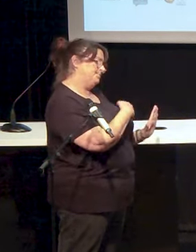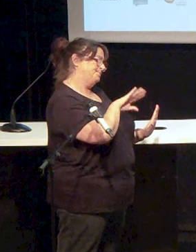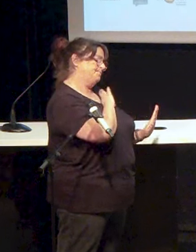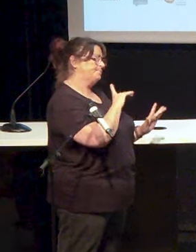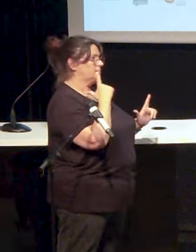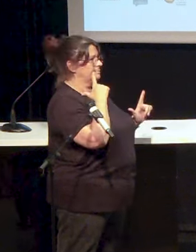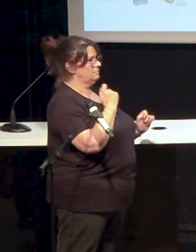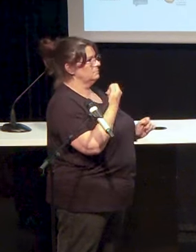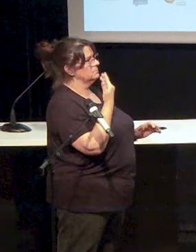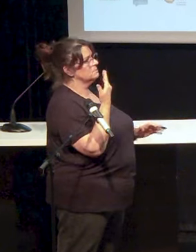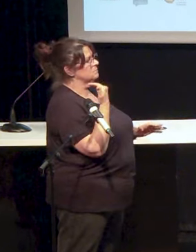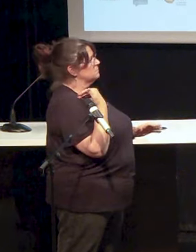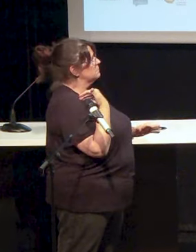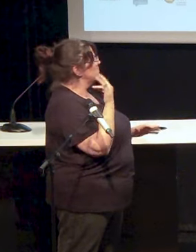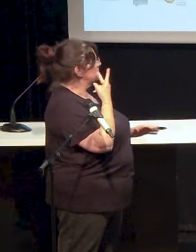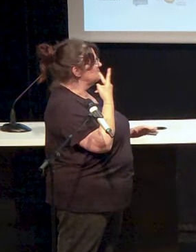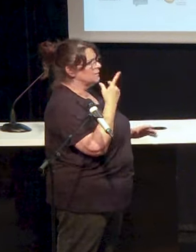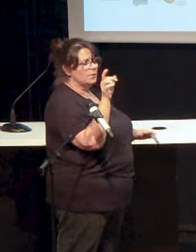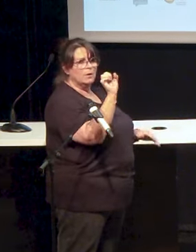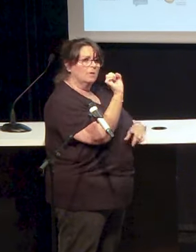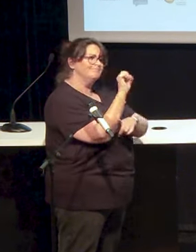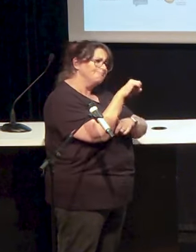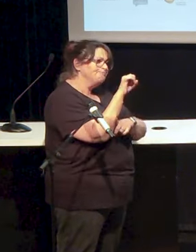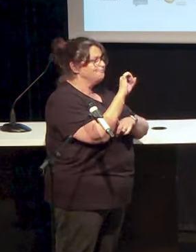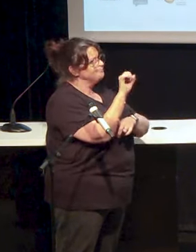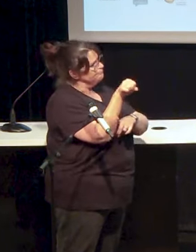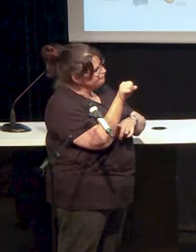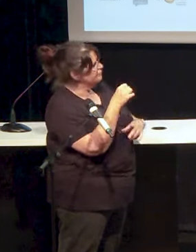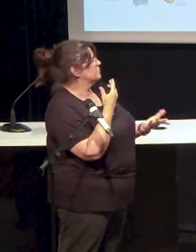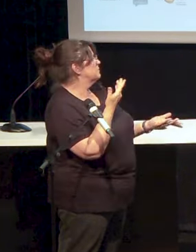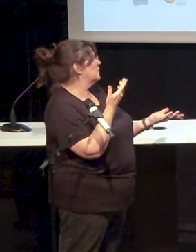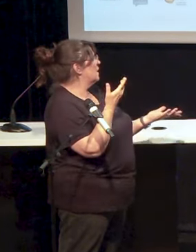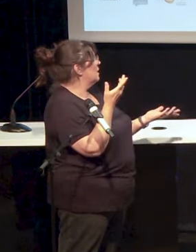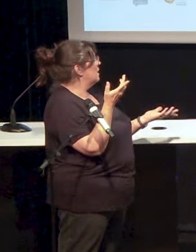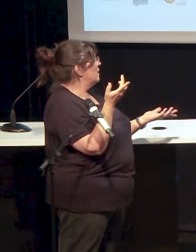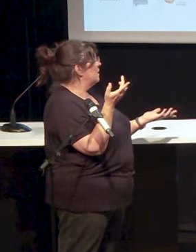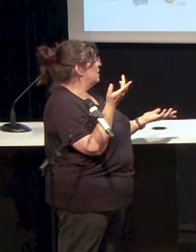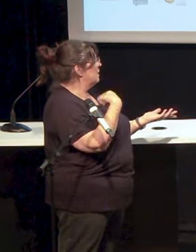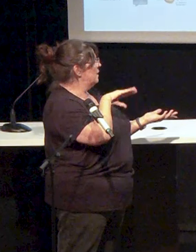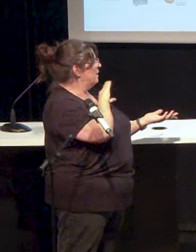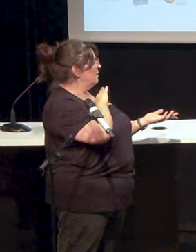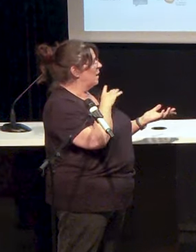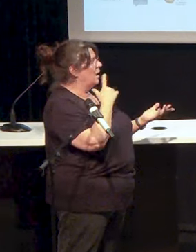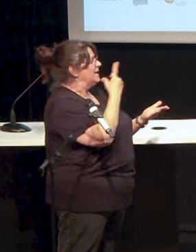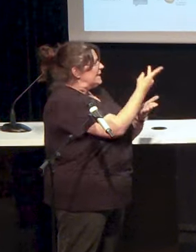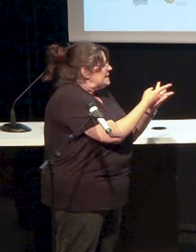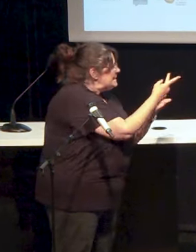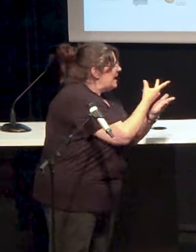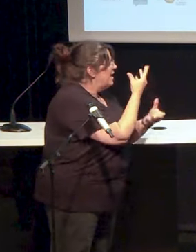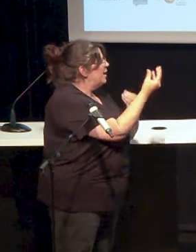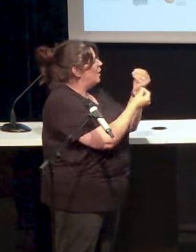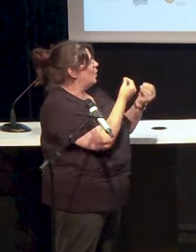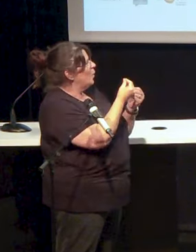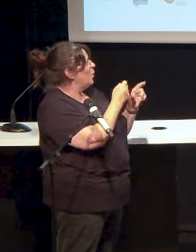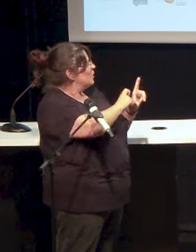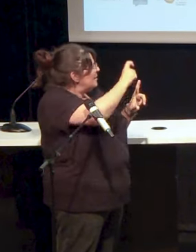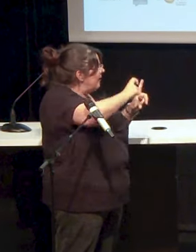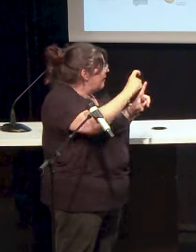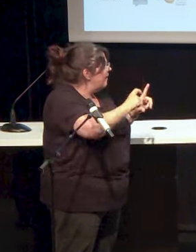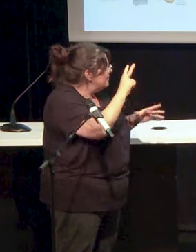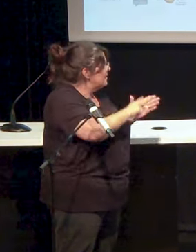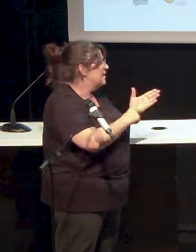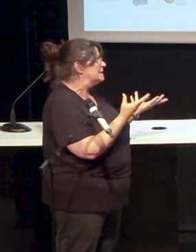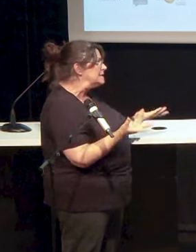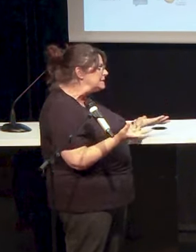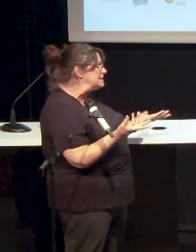J'ai vu tout à l'heure des têtes hochées. Effectivement, s'il y a beaucoup de figures ou s'il y a a beaucoup de diagrammes, mais effectivement,